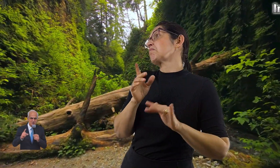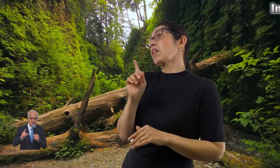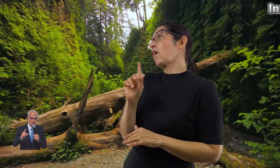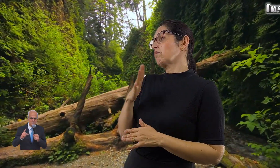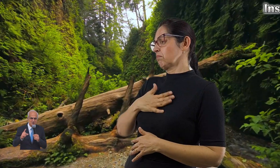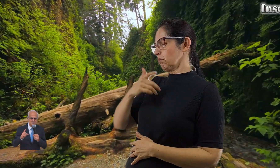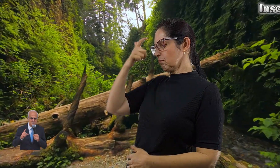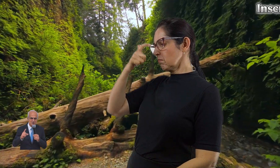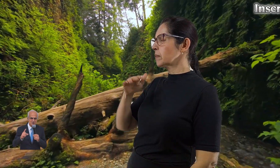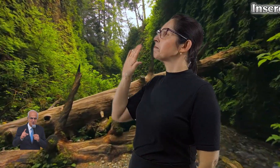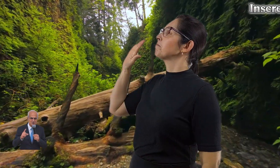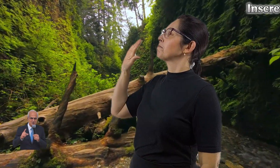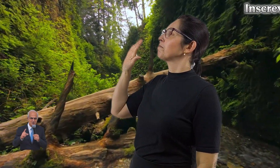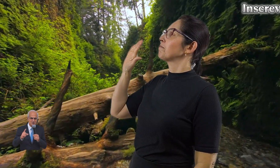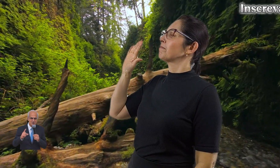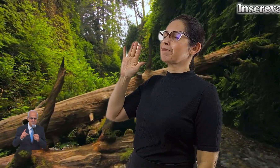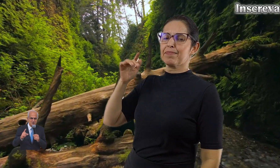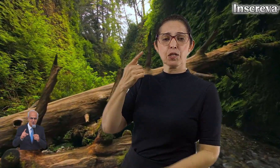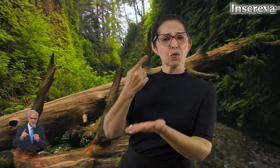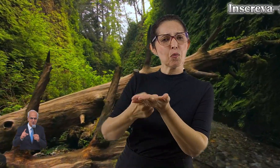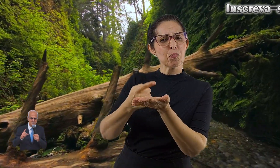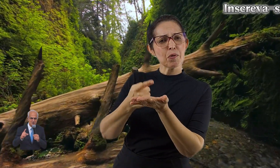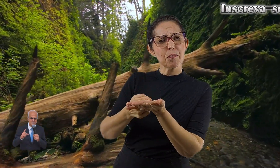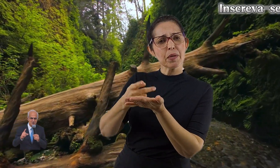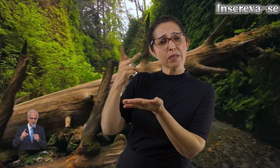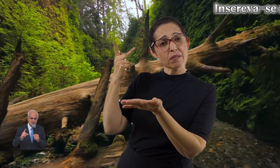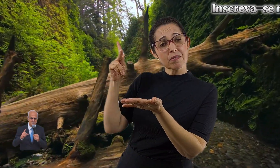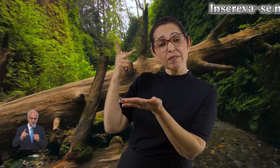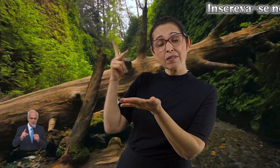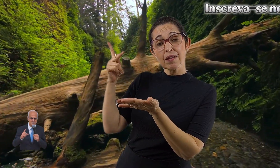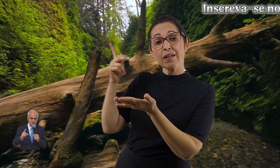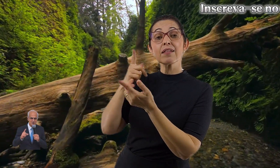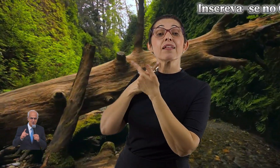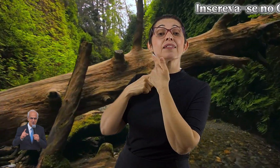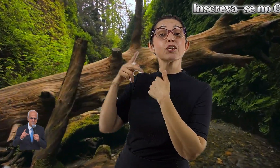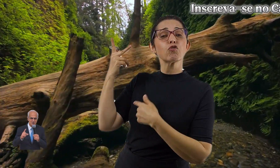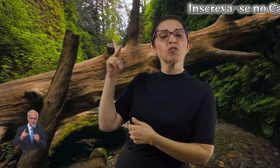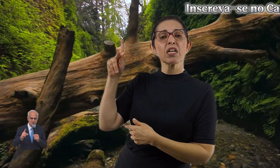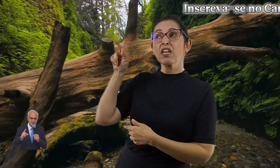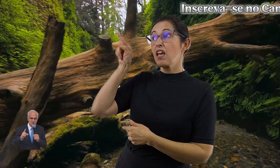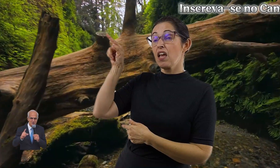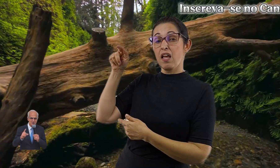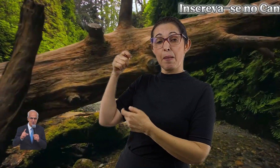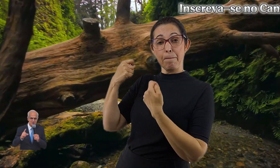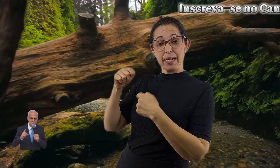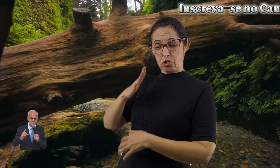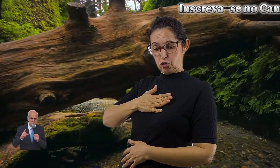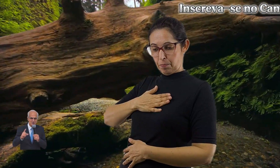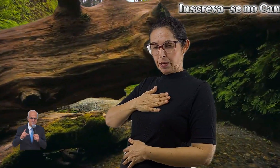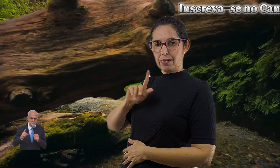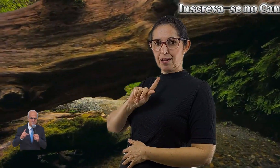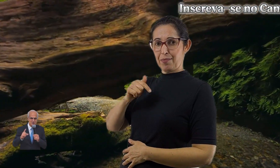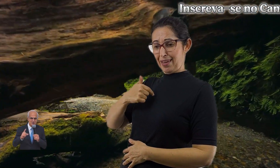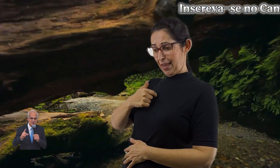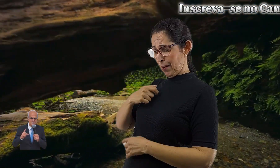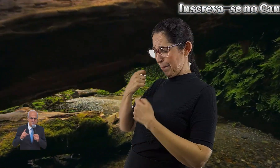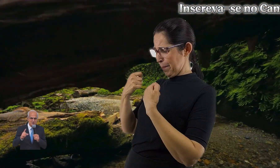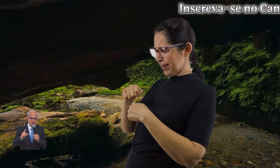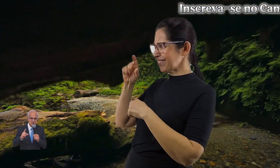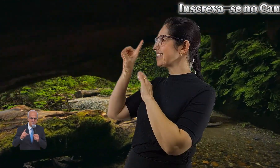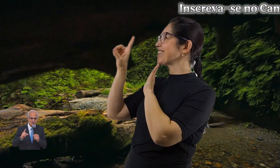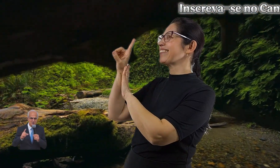eis-me aqui. Meu compromisso é com o querer dele, com a vontade dele. Ele não precisa de mim, mas eu preciso dele. Eu